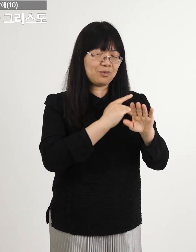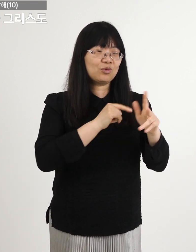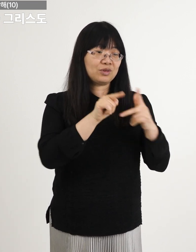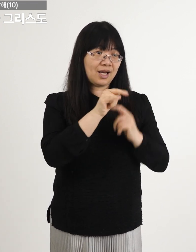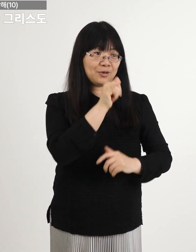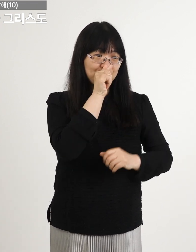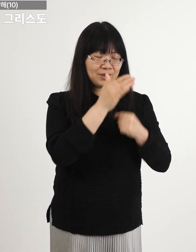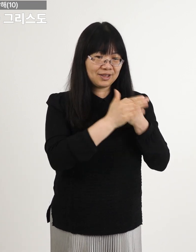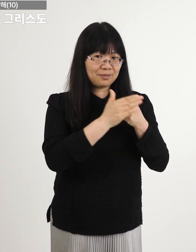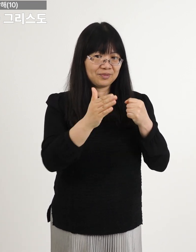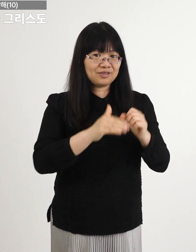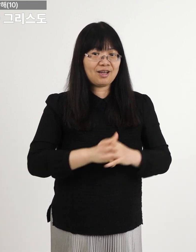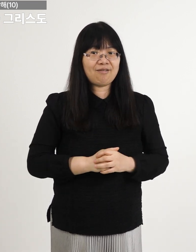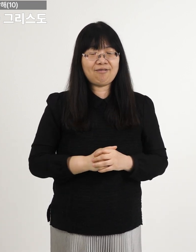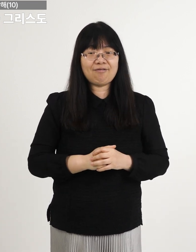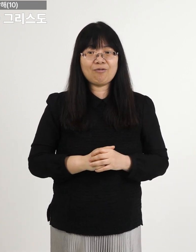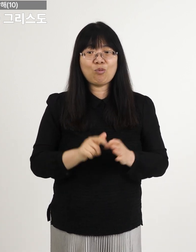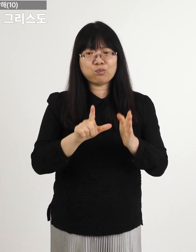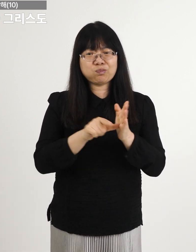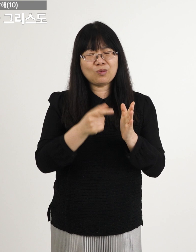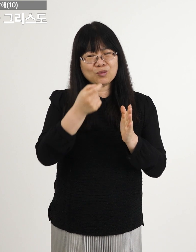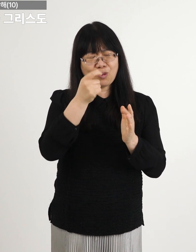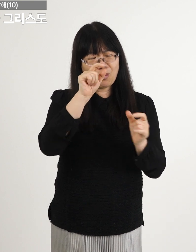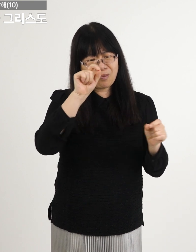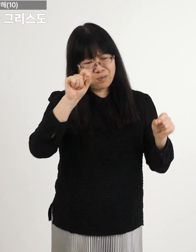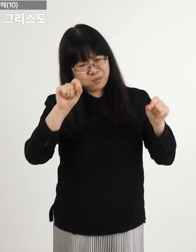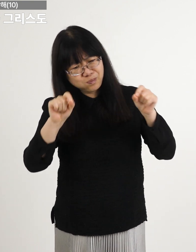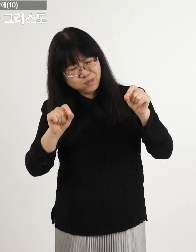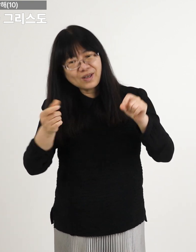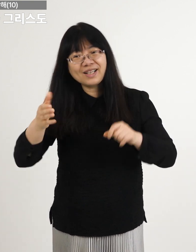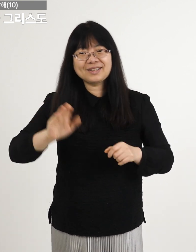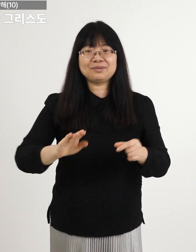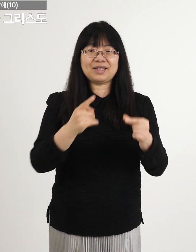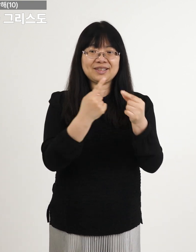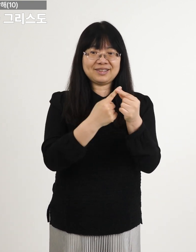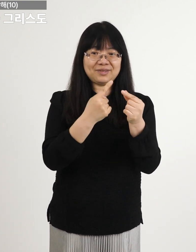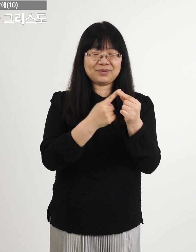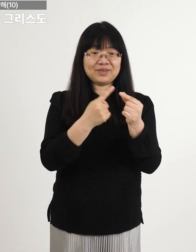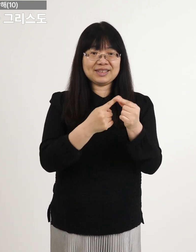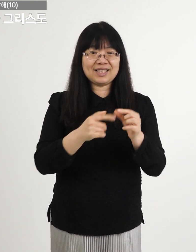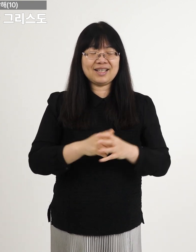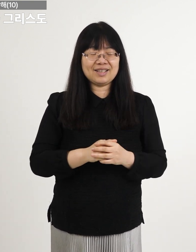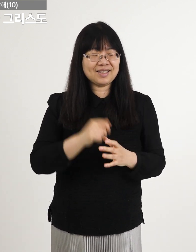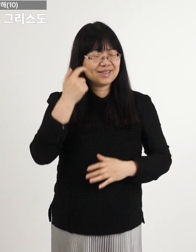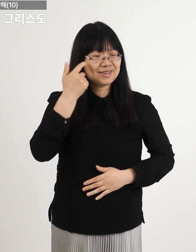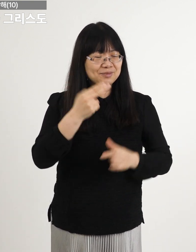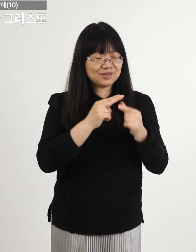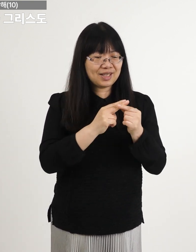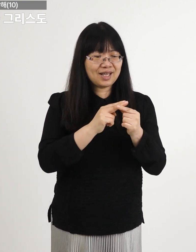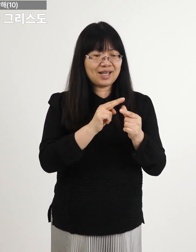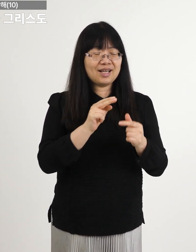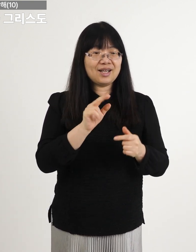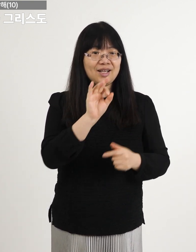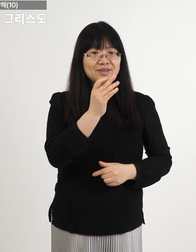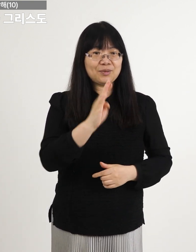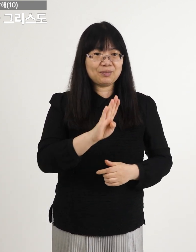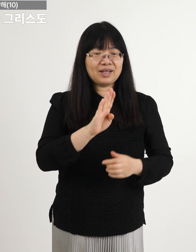해서 시간이 조금 걸리더라도 첫 번째 질문과 욥의